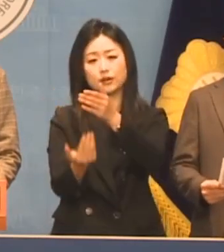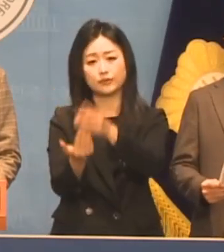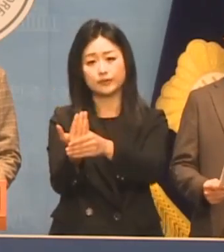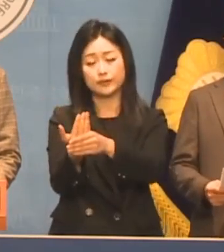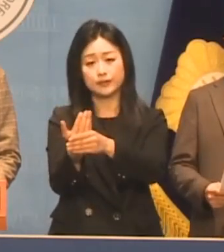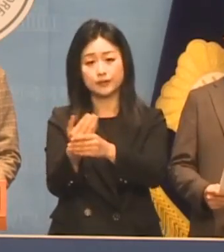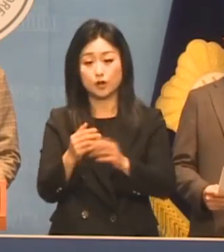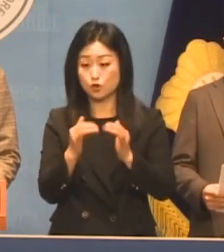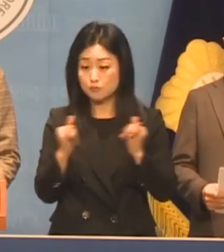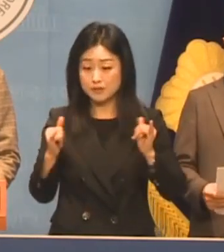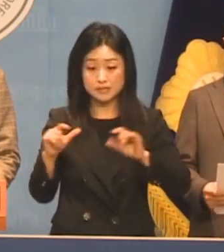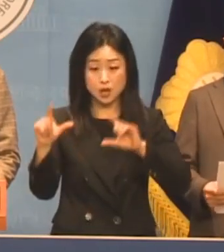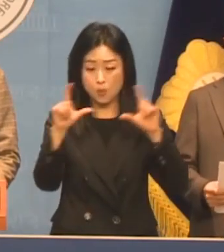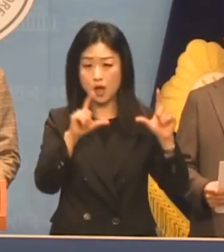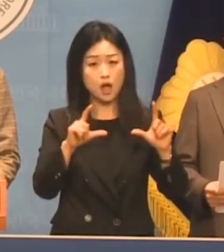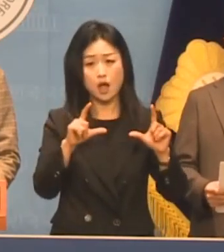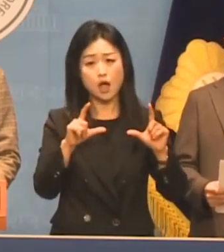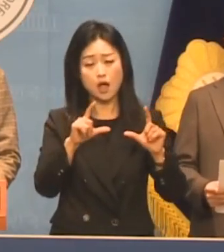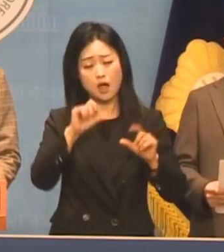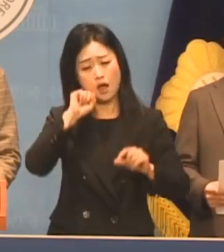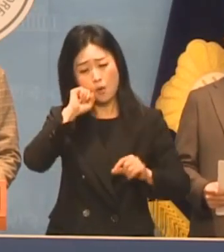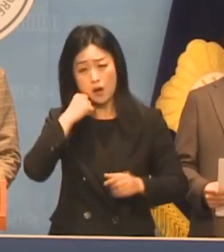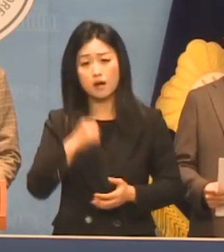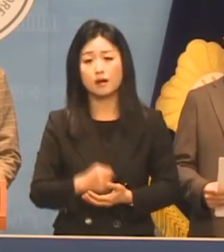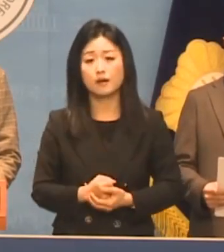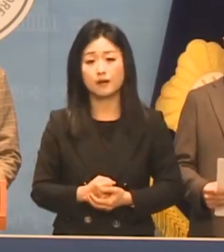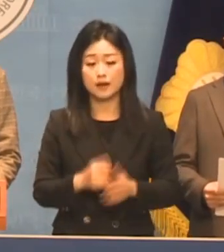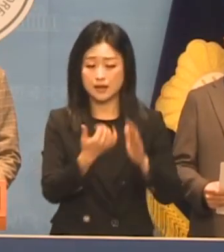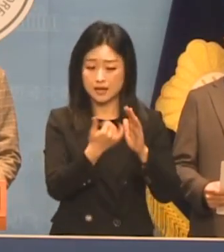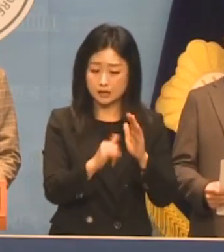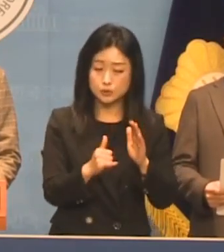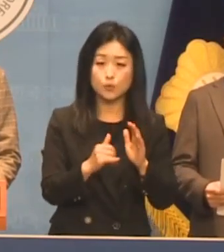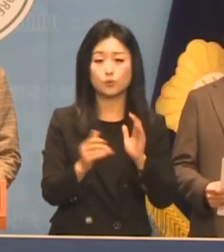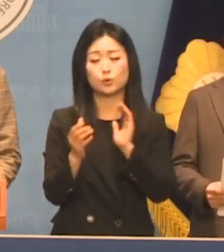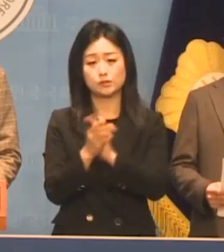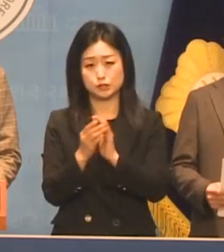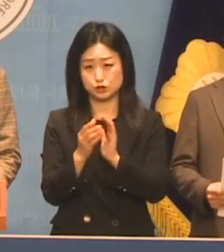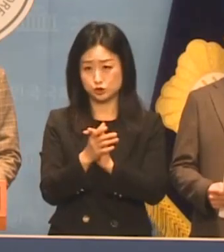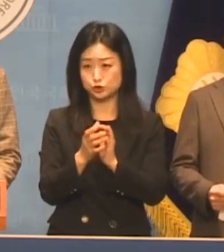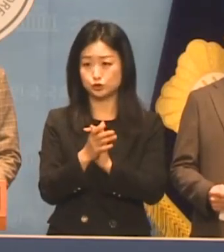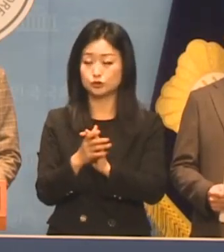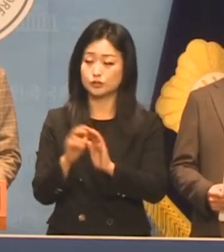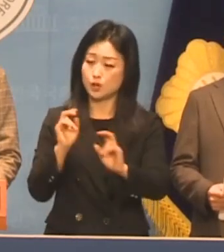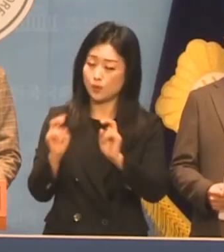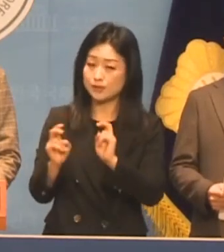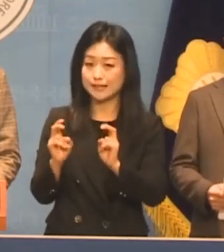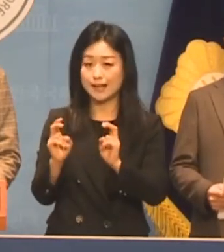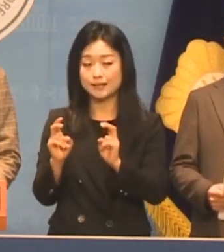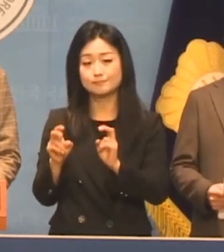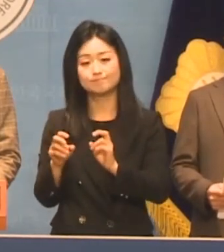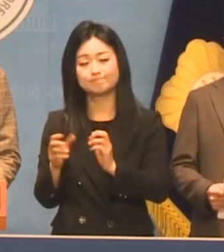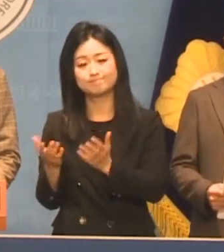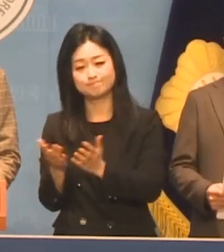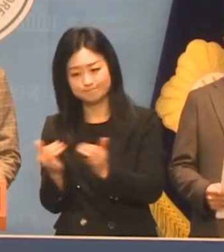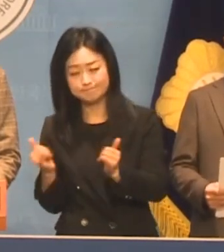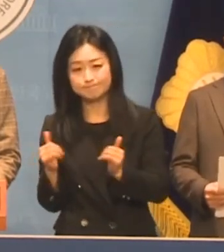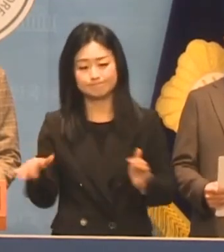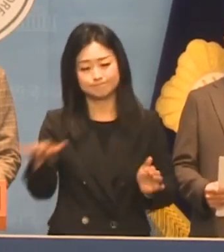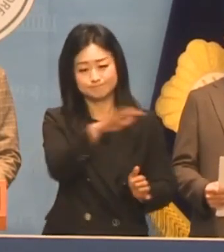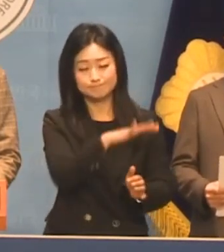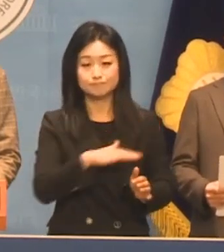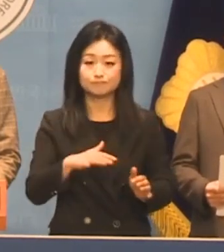국민들의 일상도 멈췄습니다. 가족과 친구, 직장 동료들과의 만남과